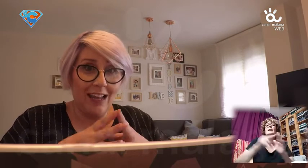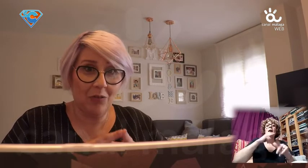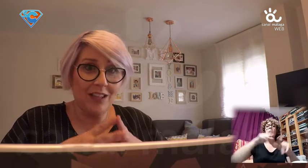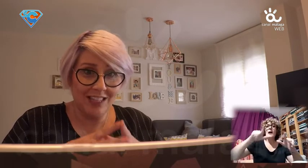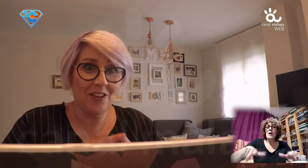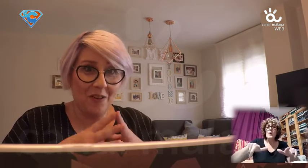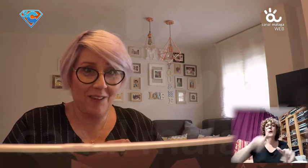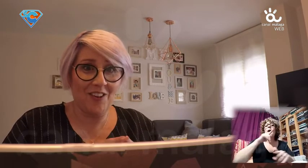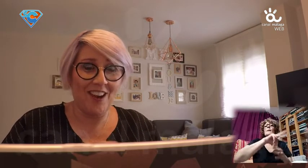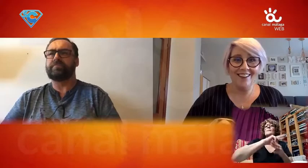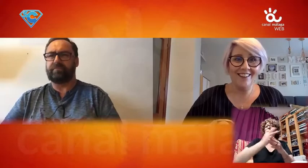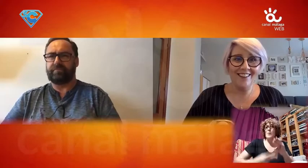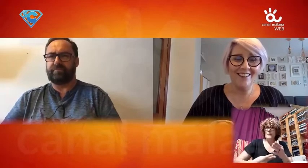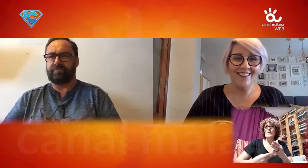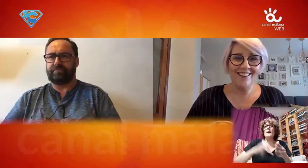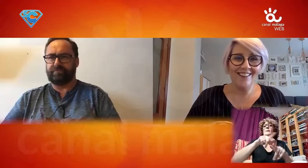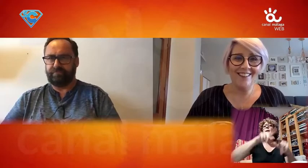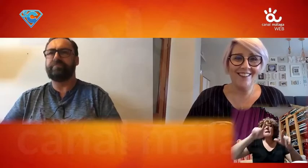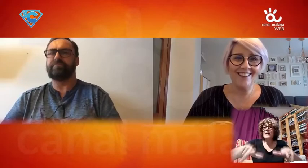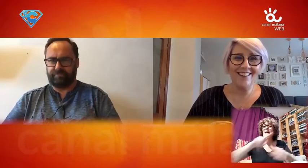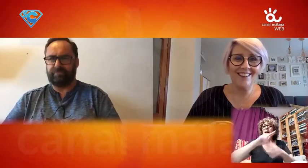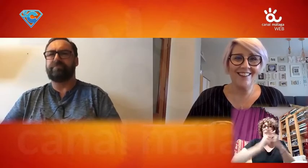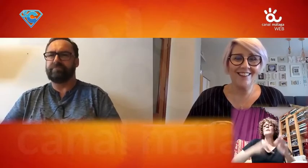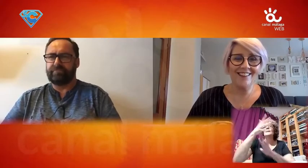en lengua de signos española.